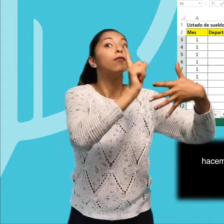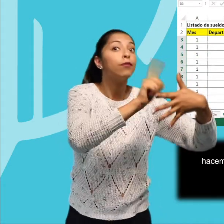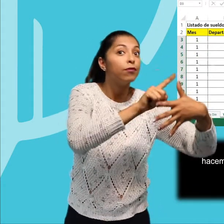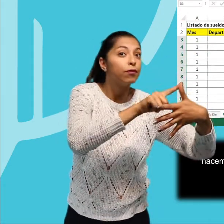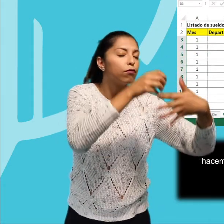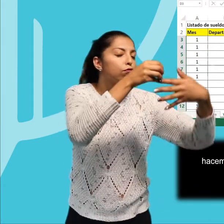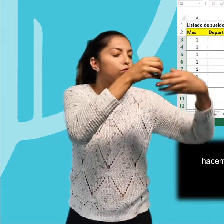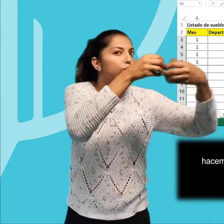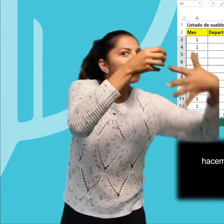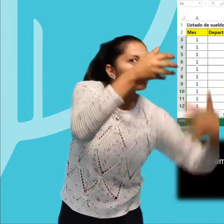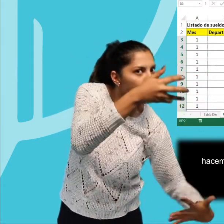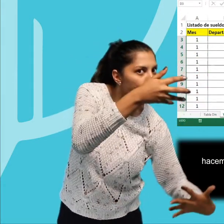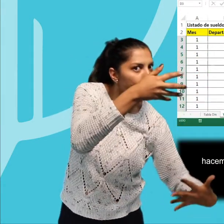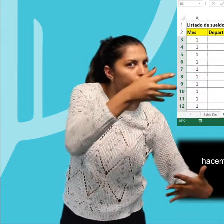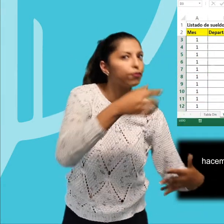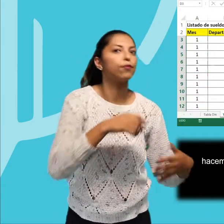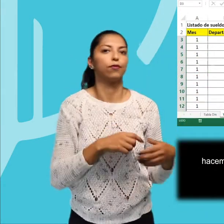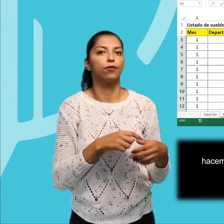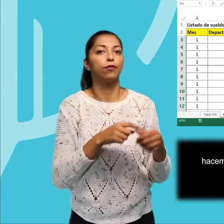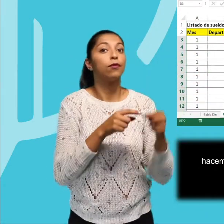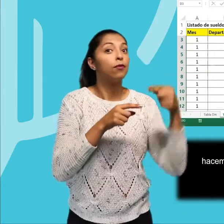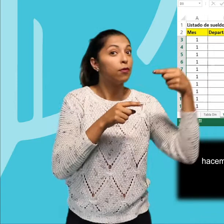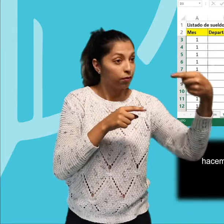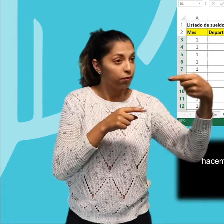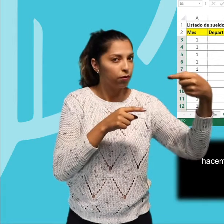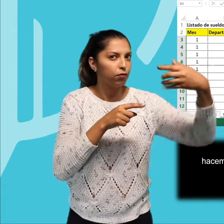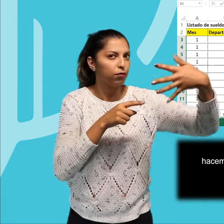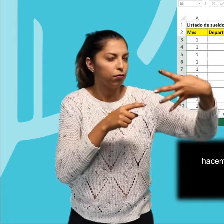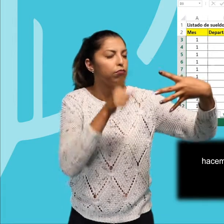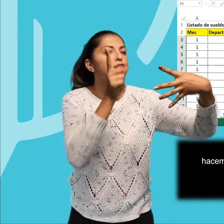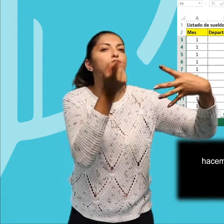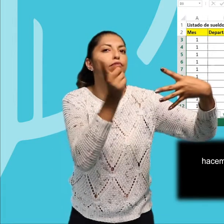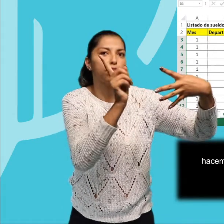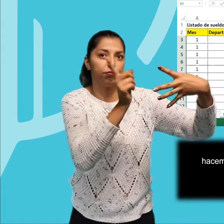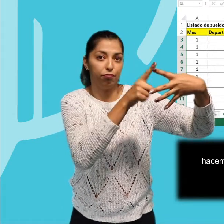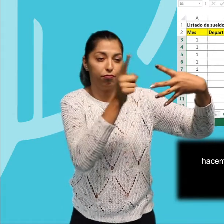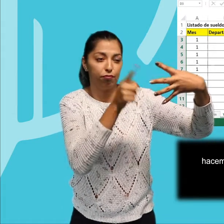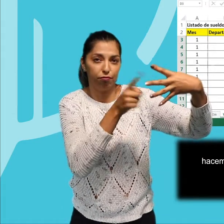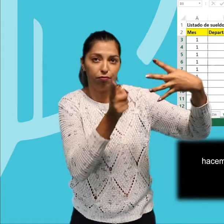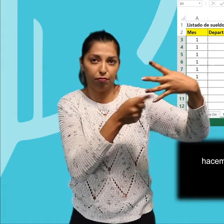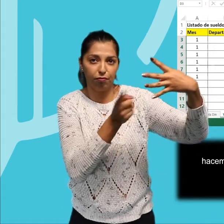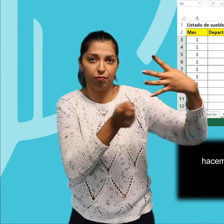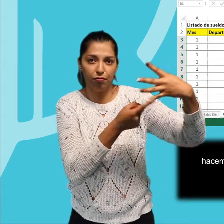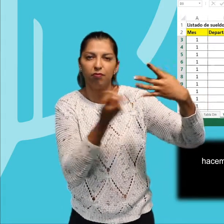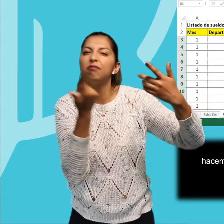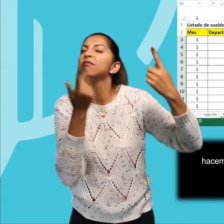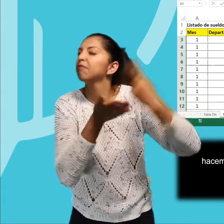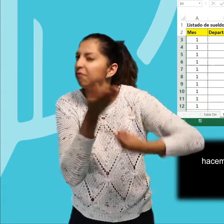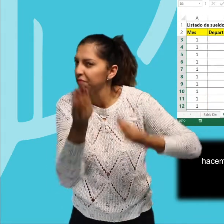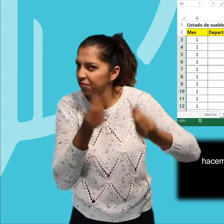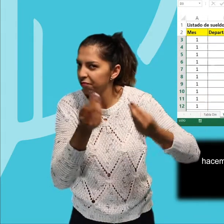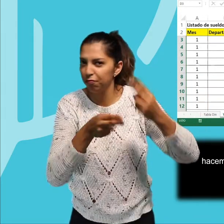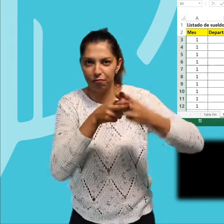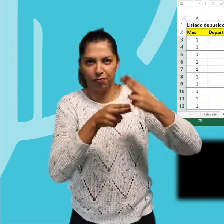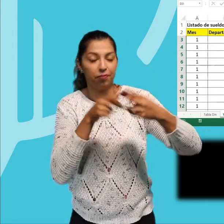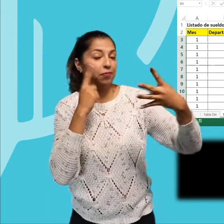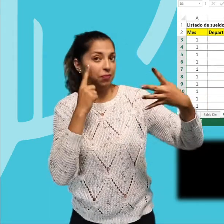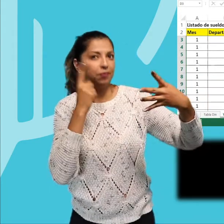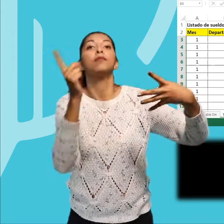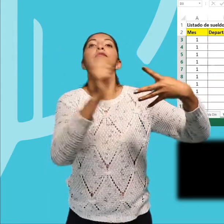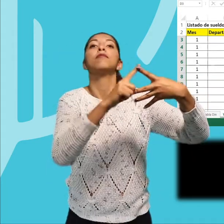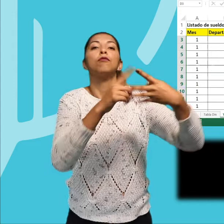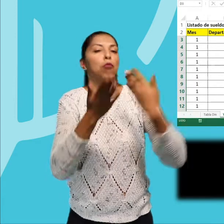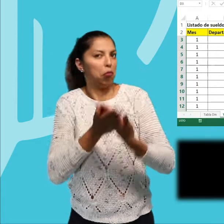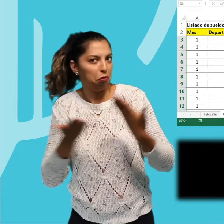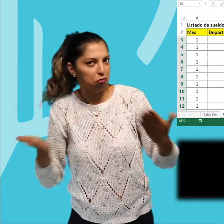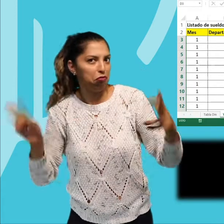de opciones y observamos los posibles criterios de validación. Por defecto tenemos que podemos